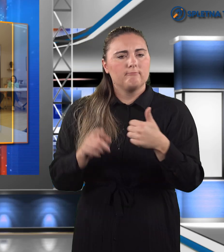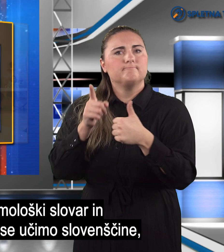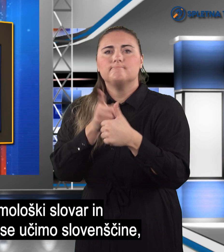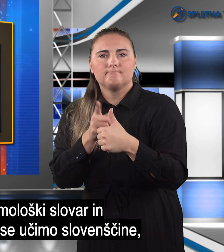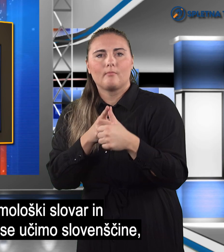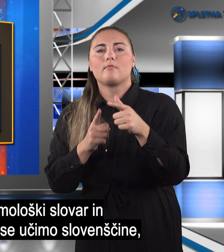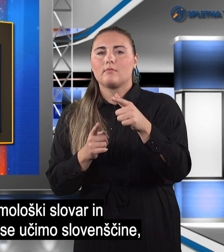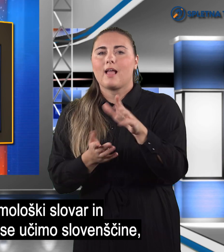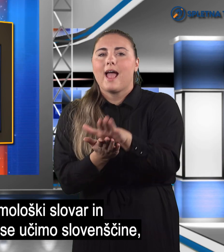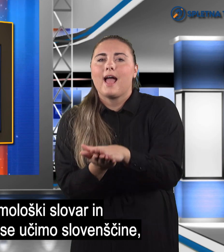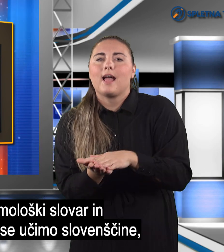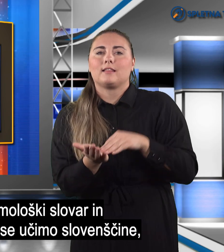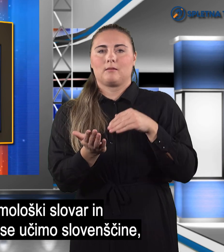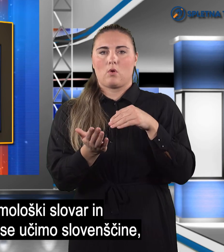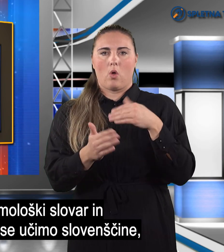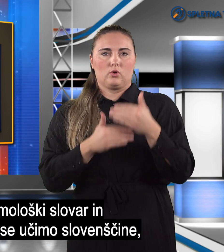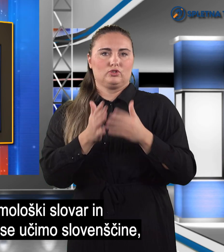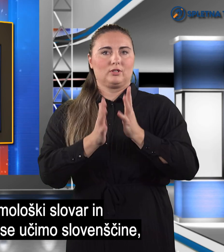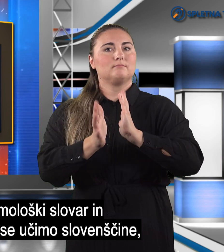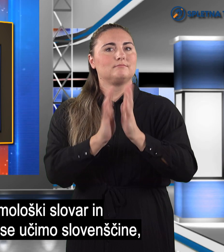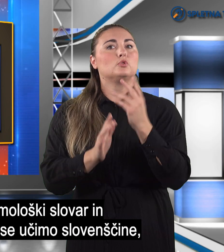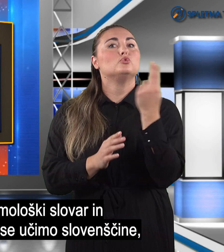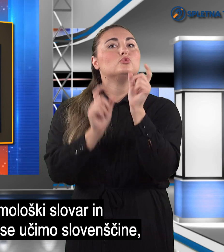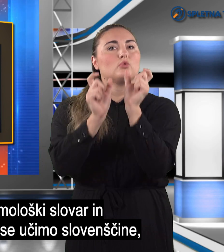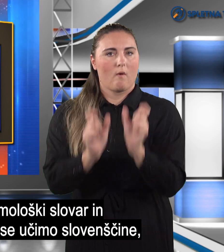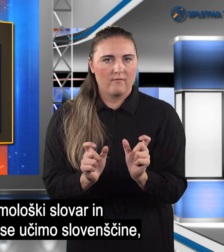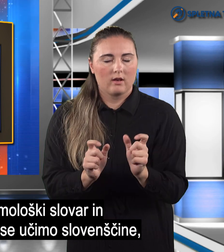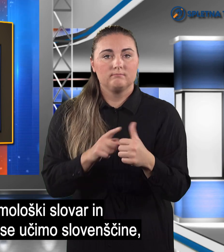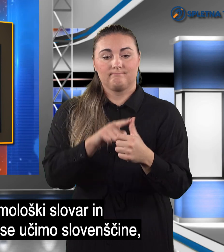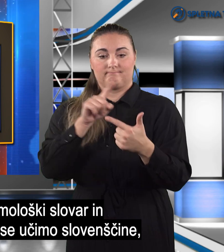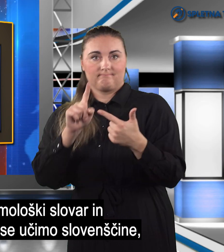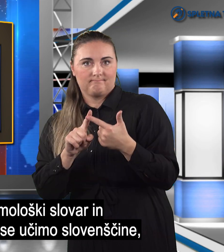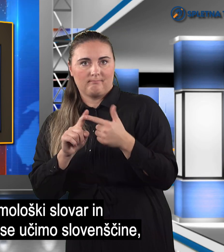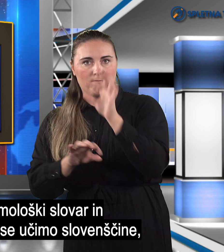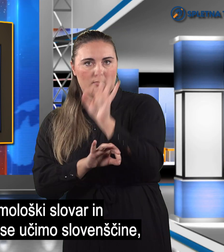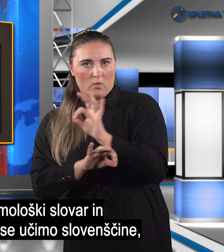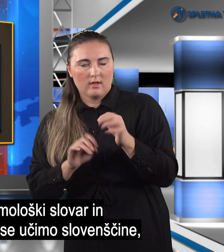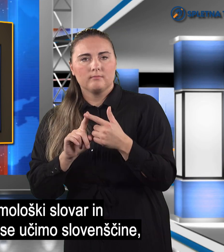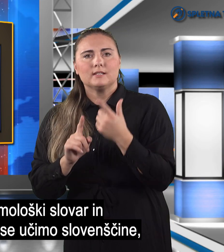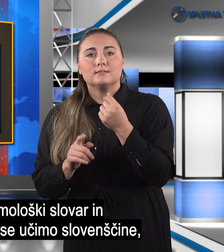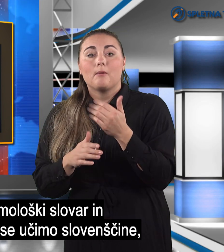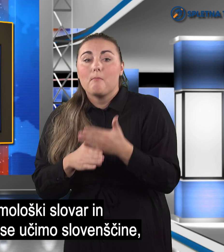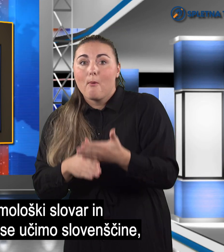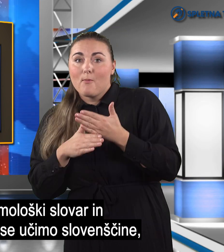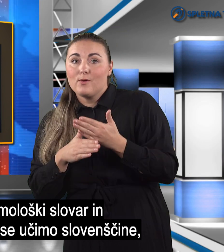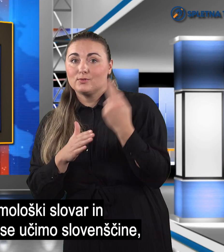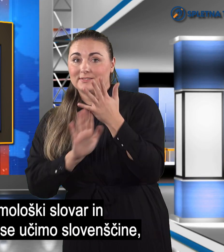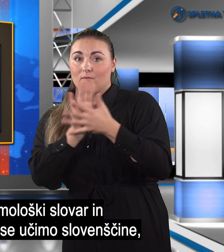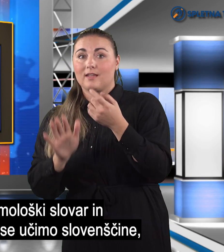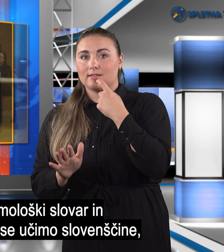To sta etimološki slovar in s pomočjo SZJ se učimo slovenščine, ki sta podprta strani Ministrstva za